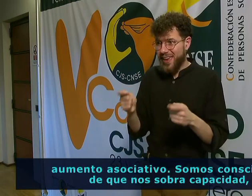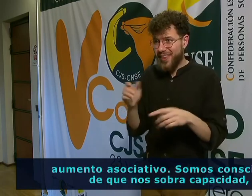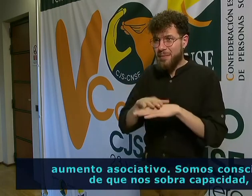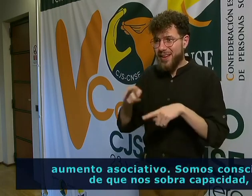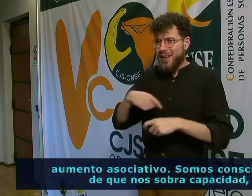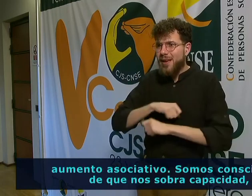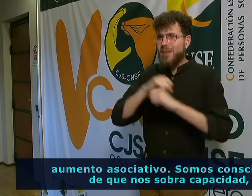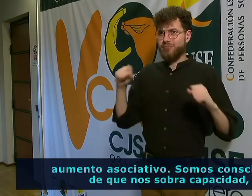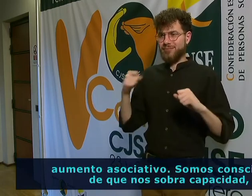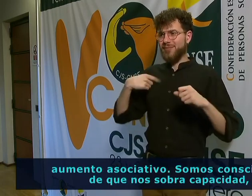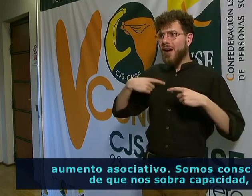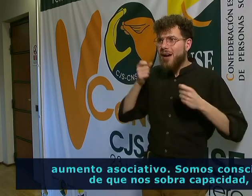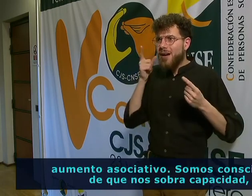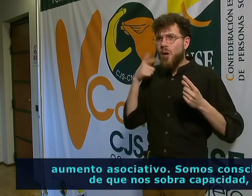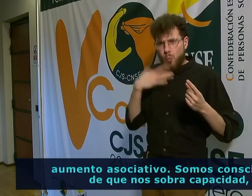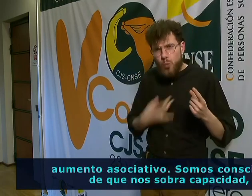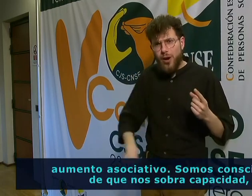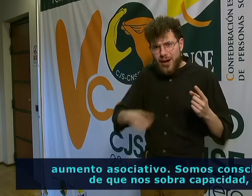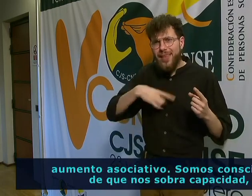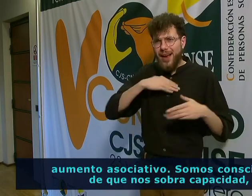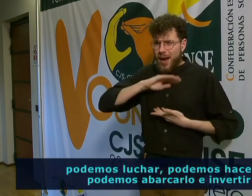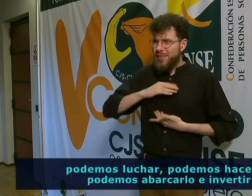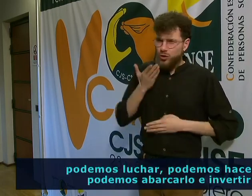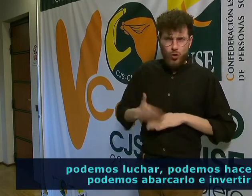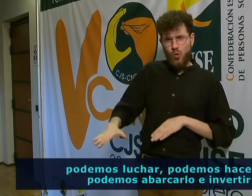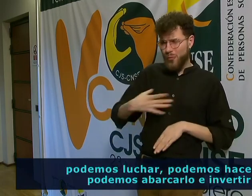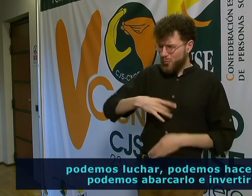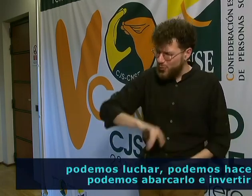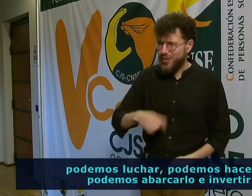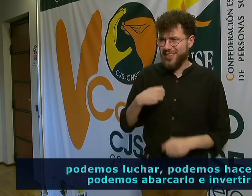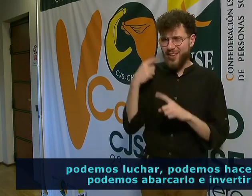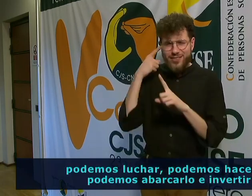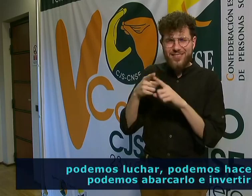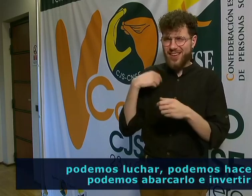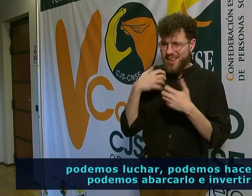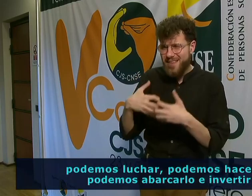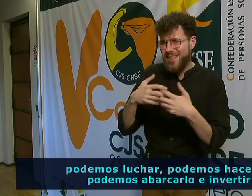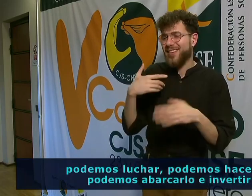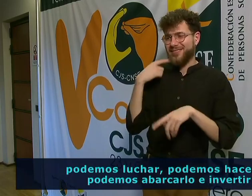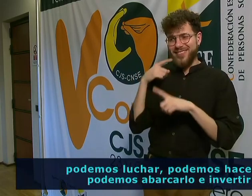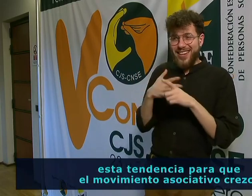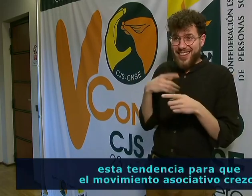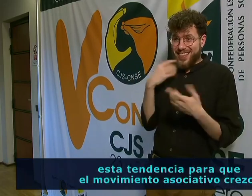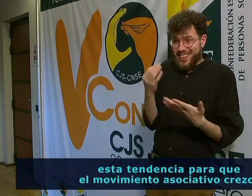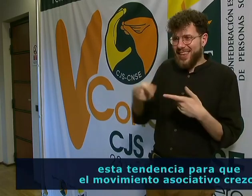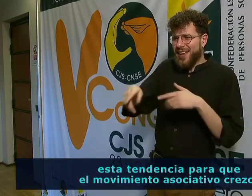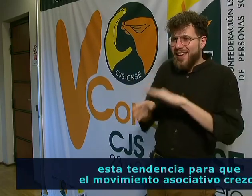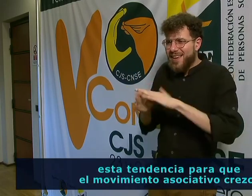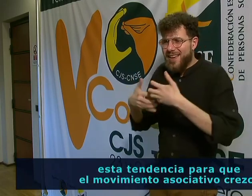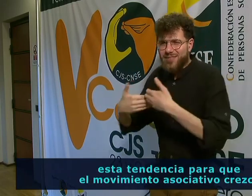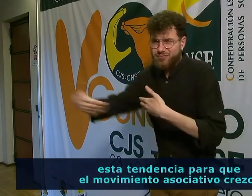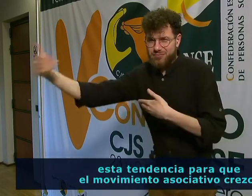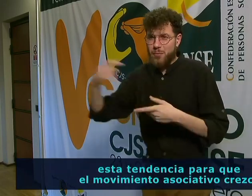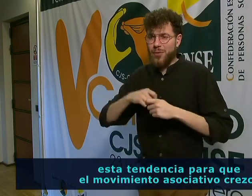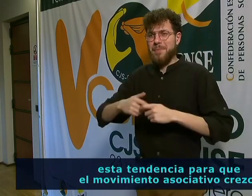Somos conscientes de que nos sobra capacidad, podemos luchar, podemos hacerlo, podemos abarcarlo, podemos invertir esta tendencia